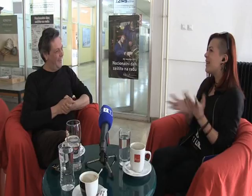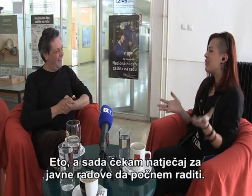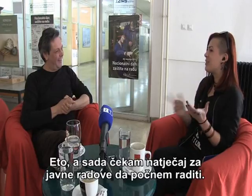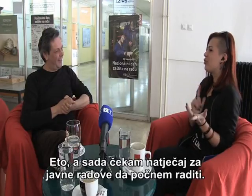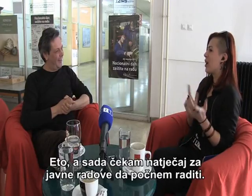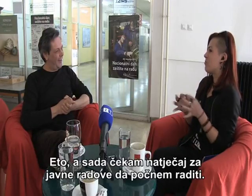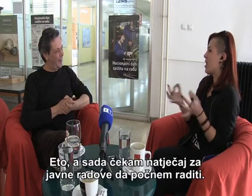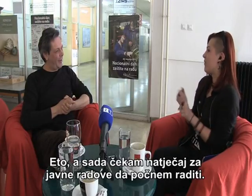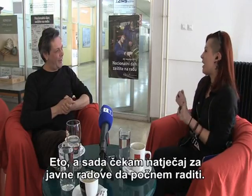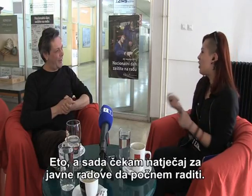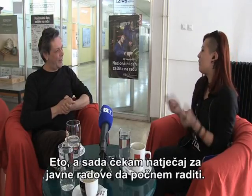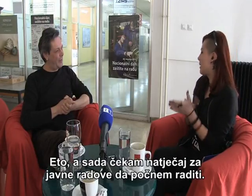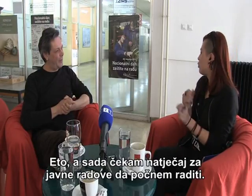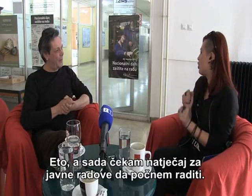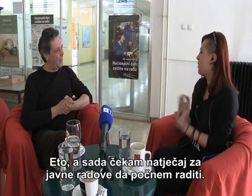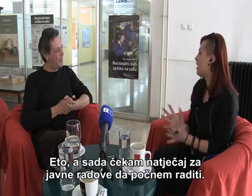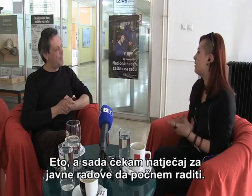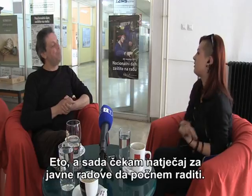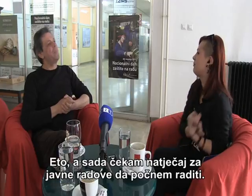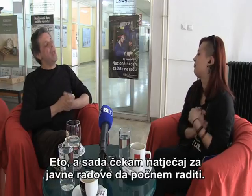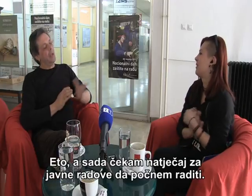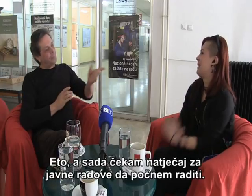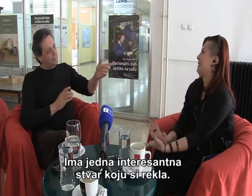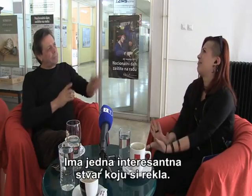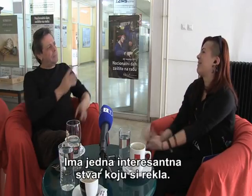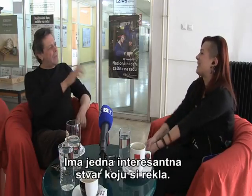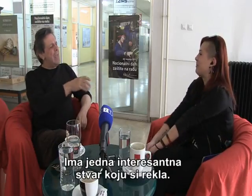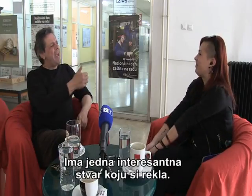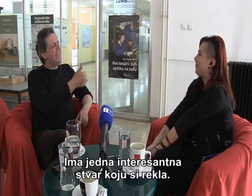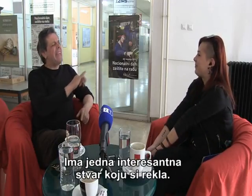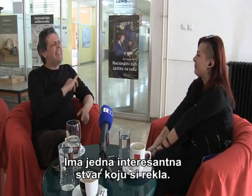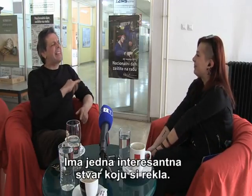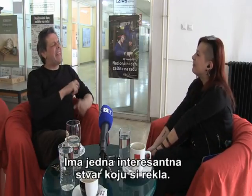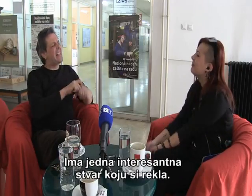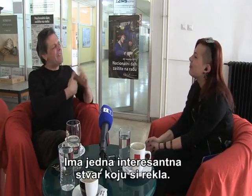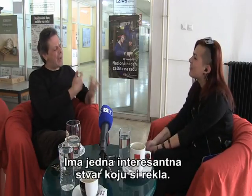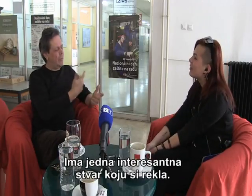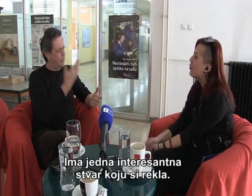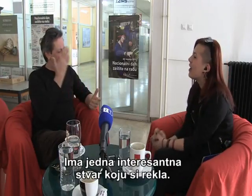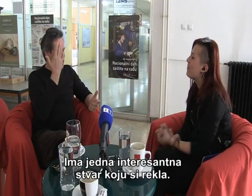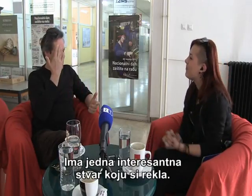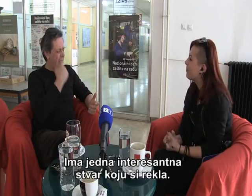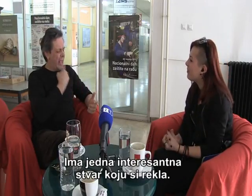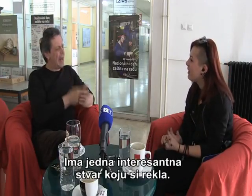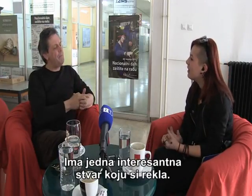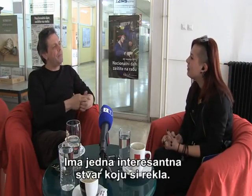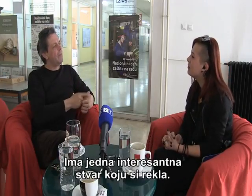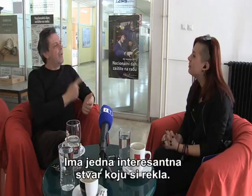Eto, sam čekam na javne radove da počnem raditi. Ima jedna interesantna stvar koju si rekla. Rekla